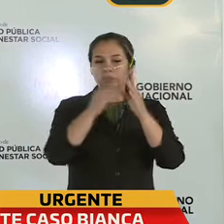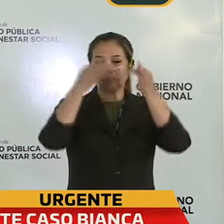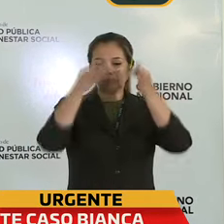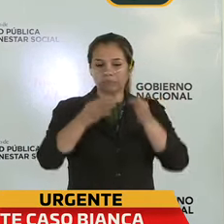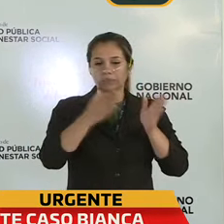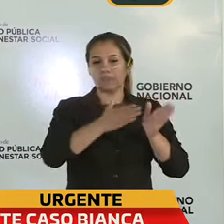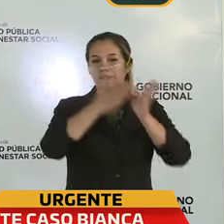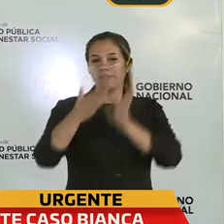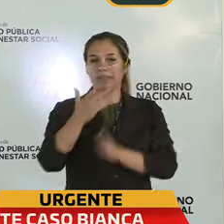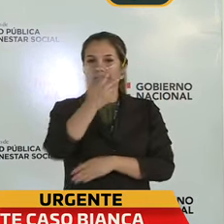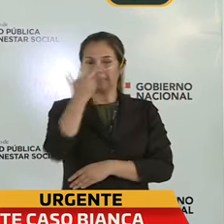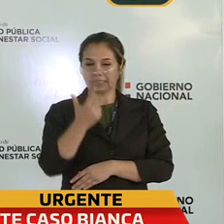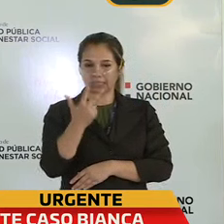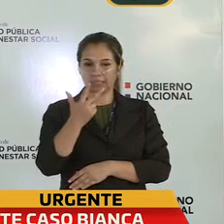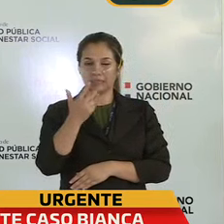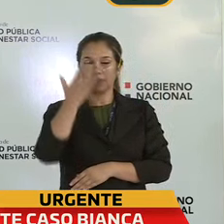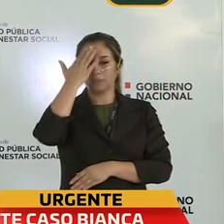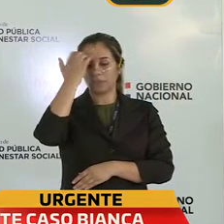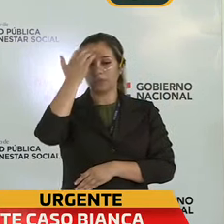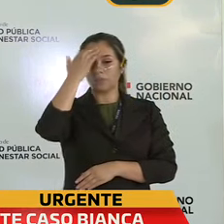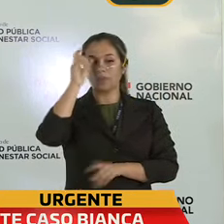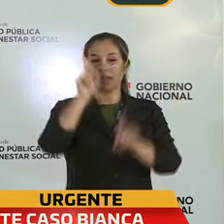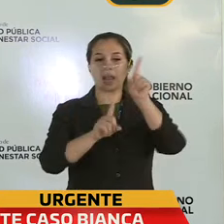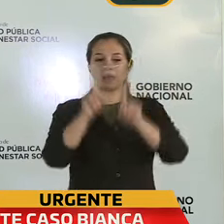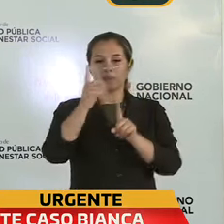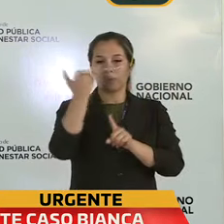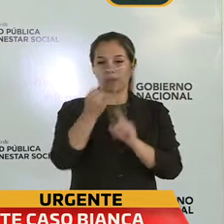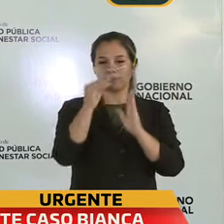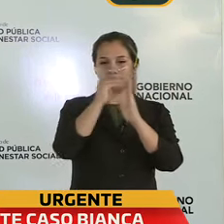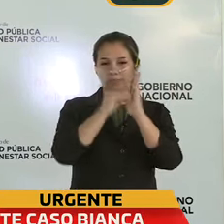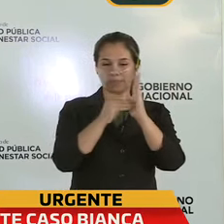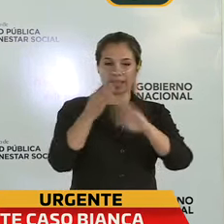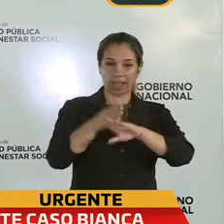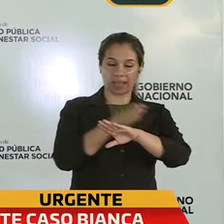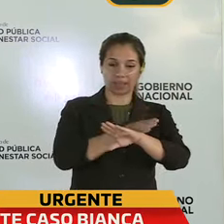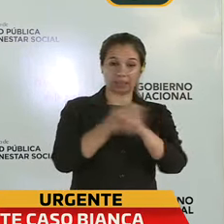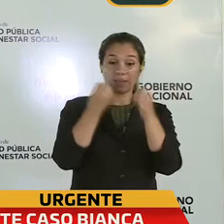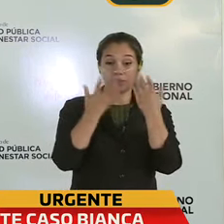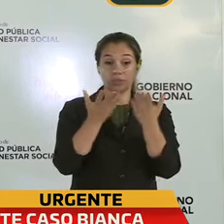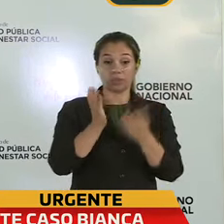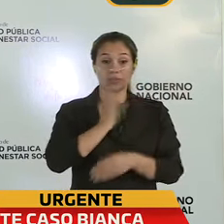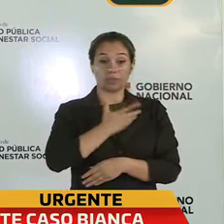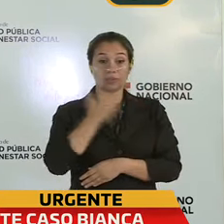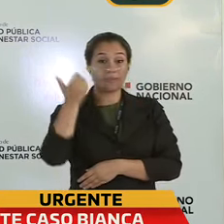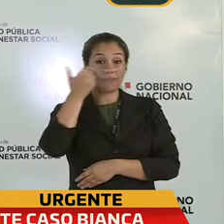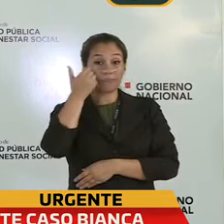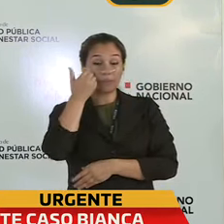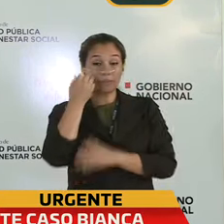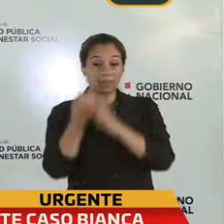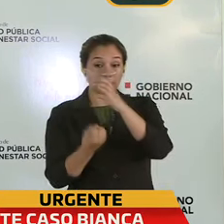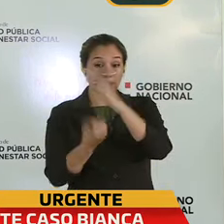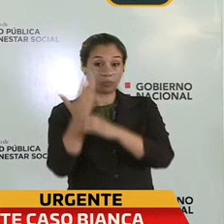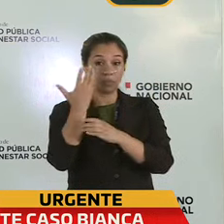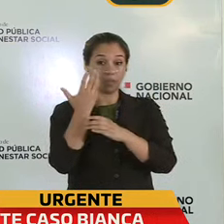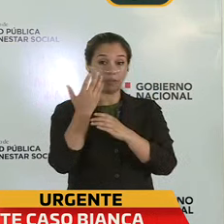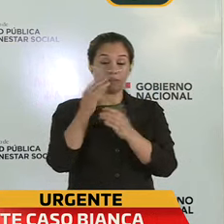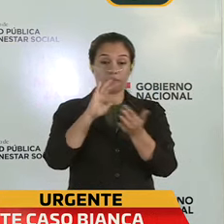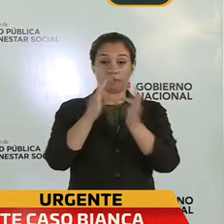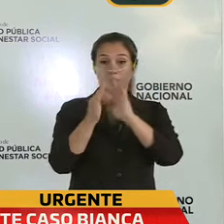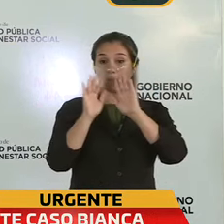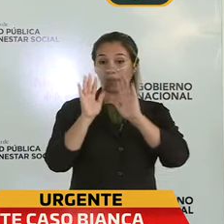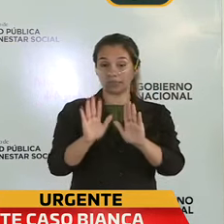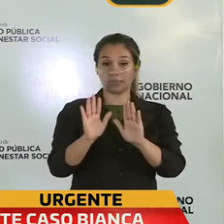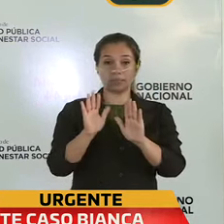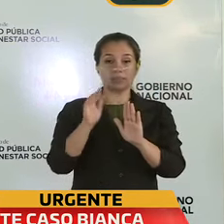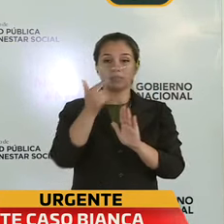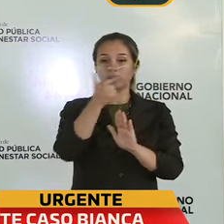fase 3, en base a unos datos intermediarios. Entonces, cuando tenemos una enfermedad de este peso, ¿verdad?, donde no existe, se